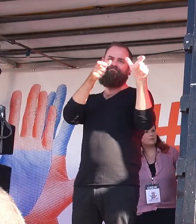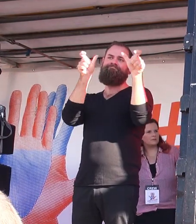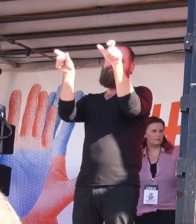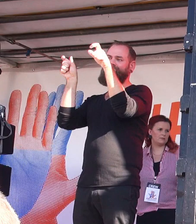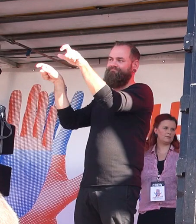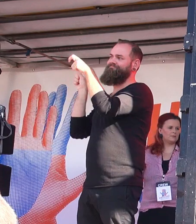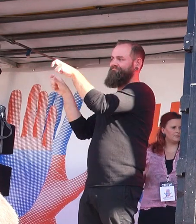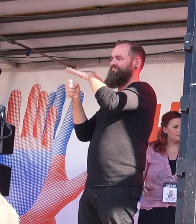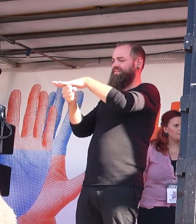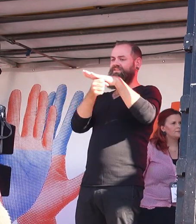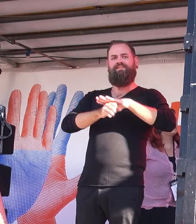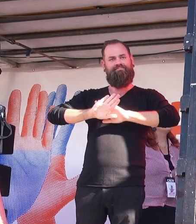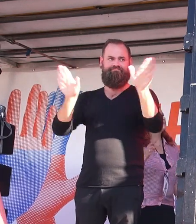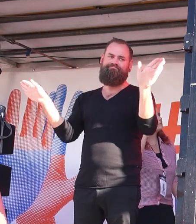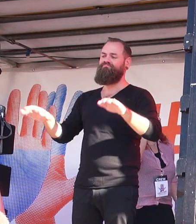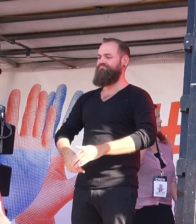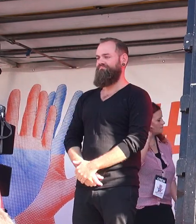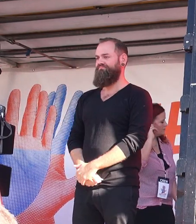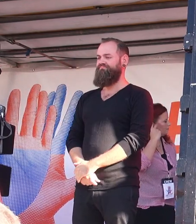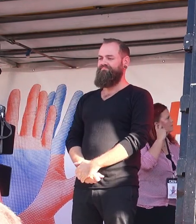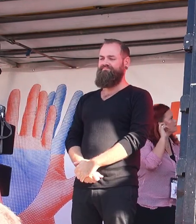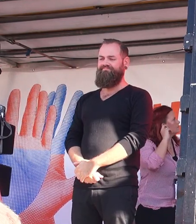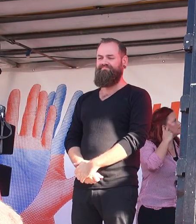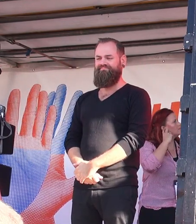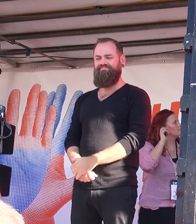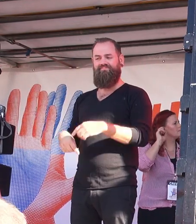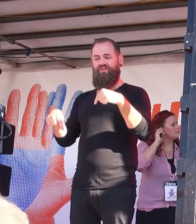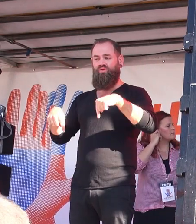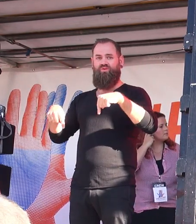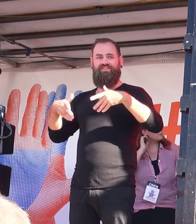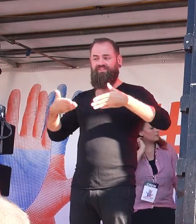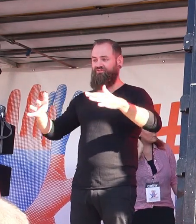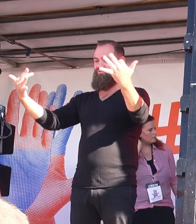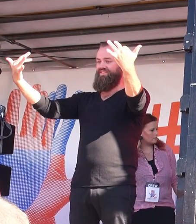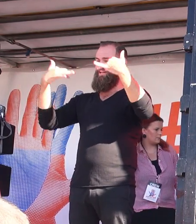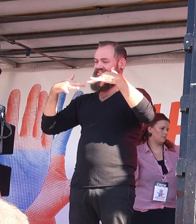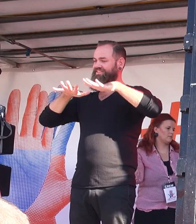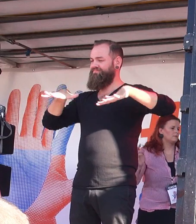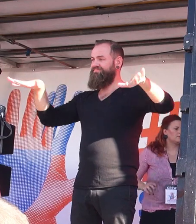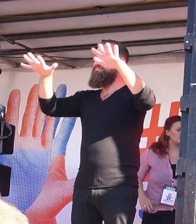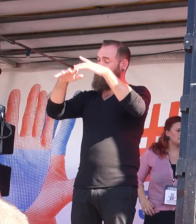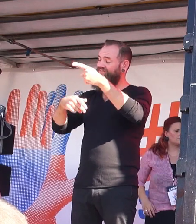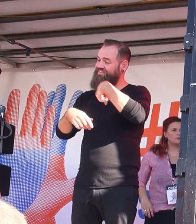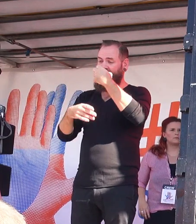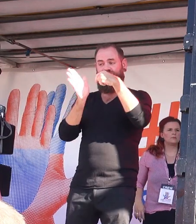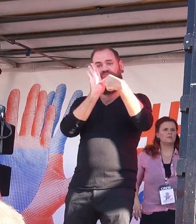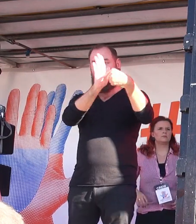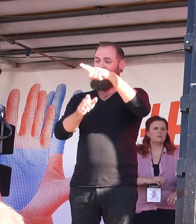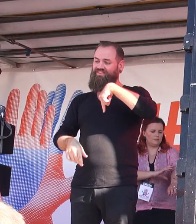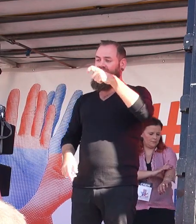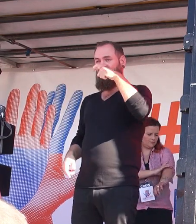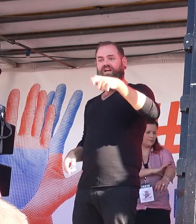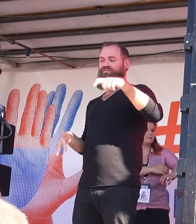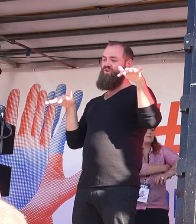Wir gehen heute auf die Straße, weil wir Verantwortung für unser Land tragen, weil wir unsere freie und demokratische Gesellschaft